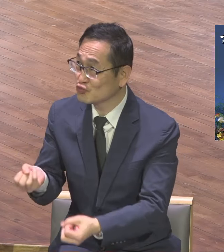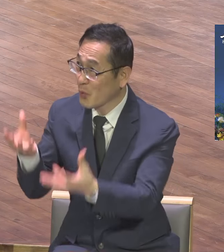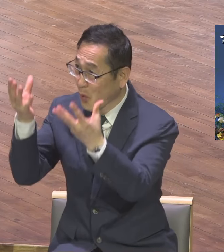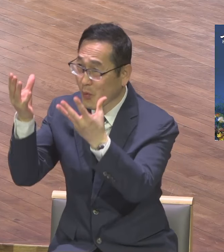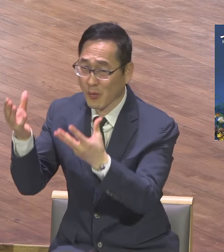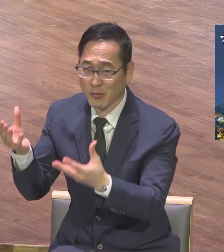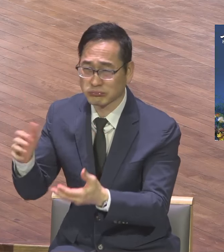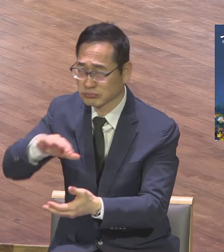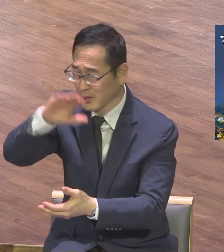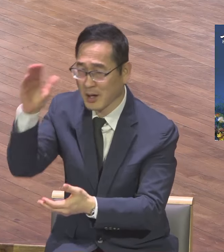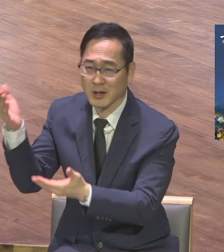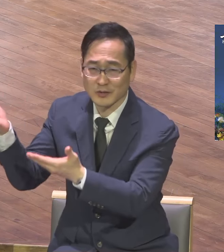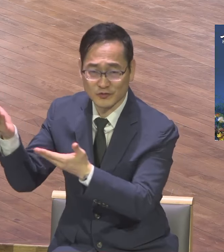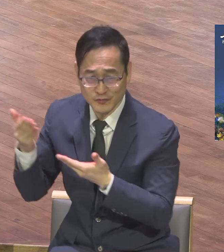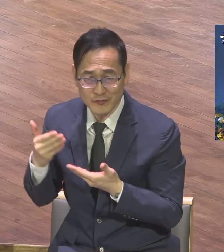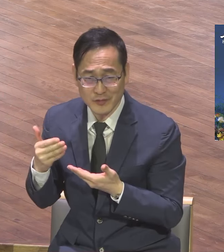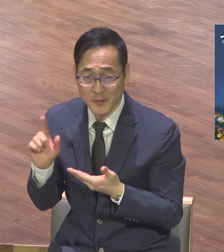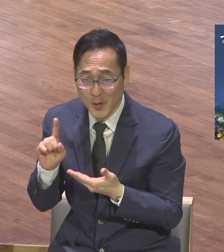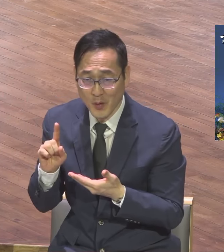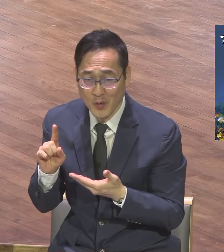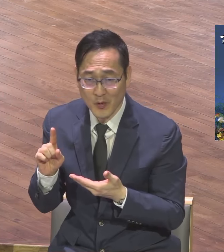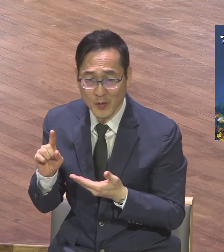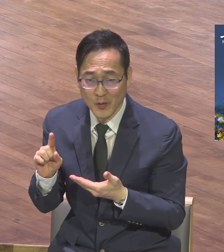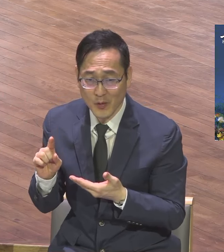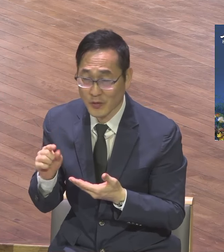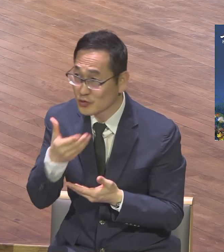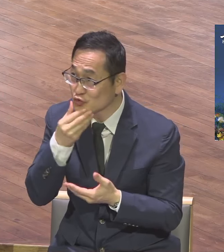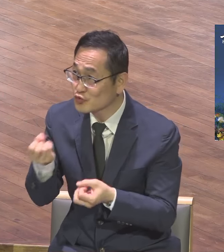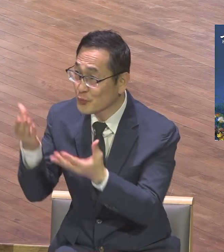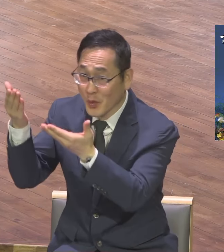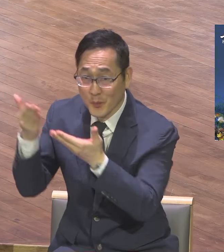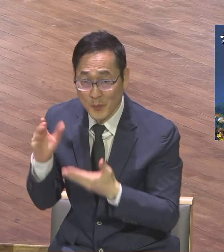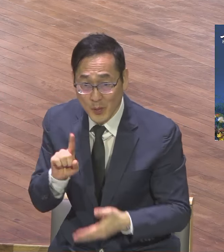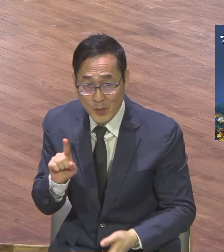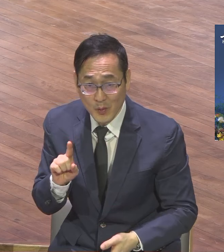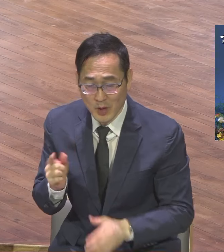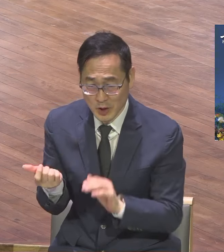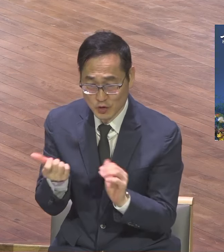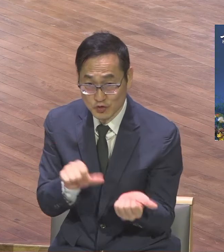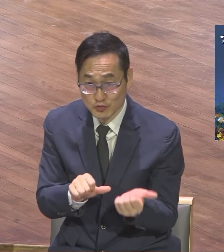죽음 문제 해결했어요. 아? 천국